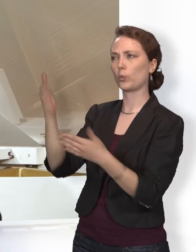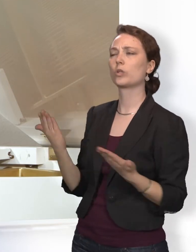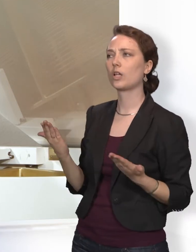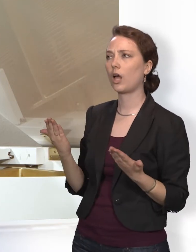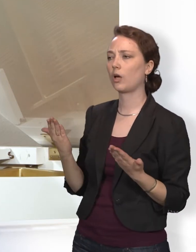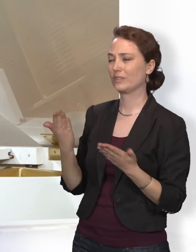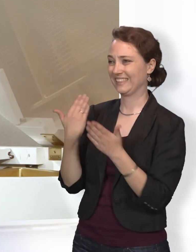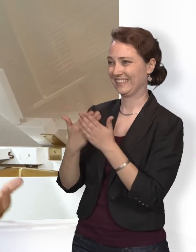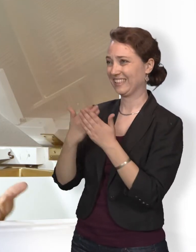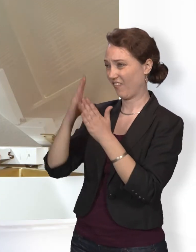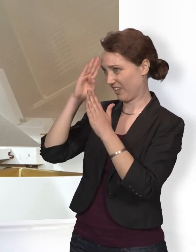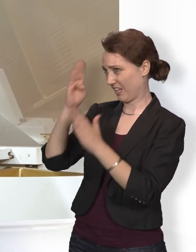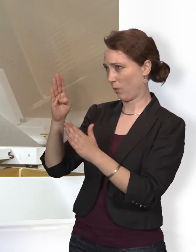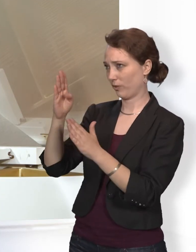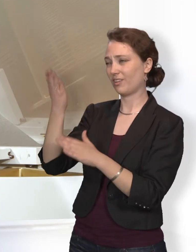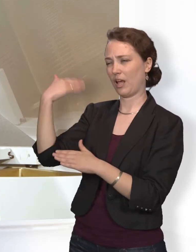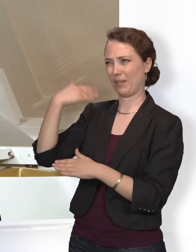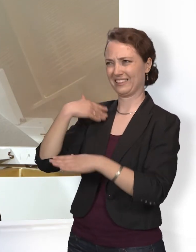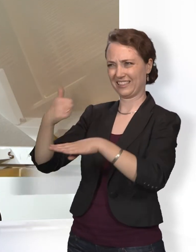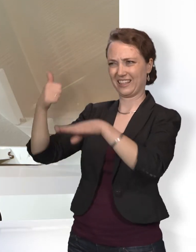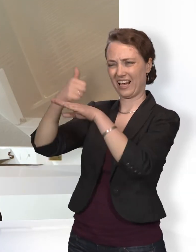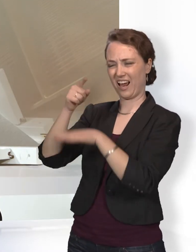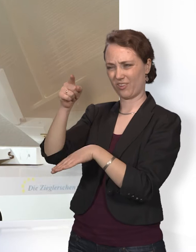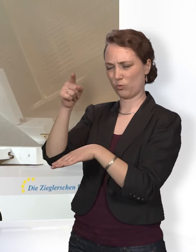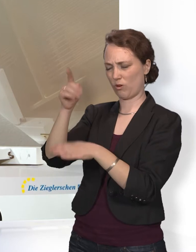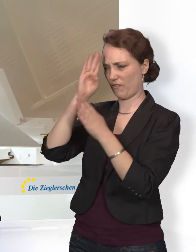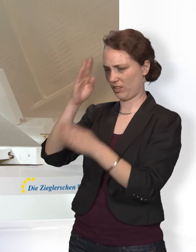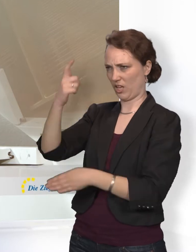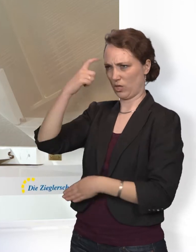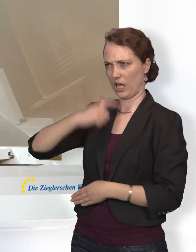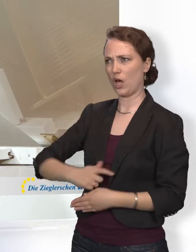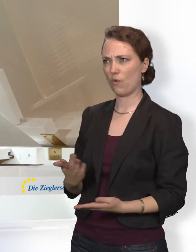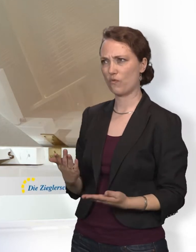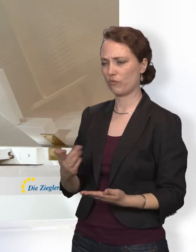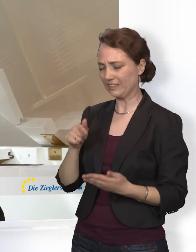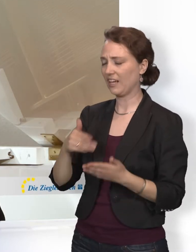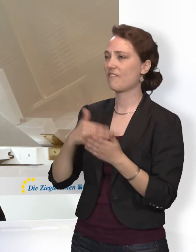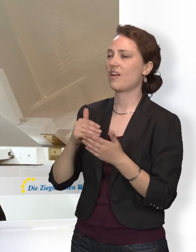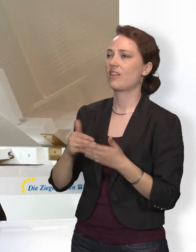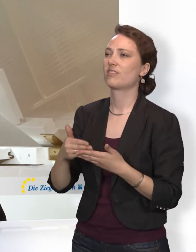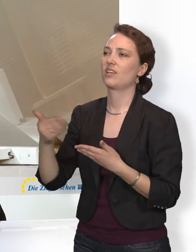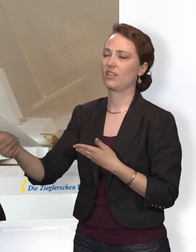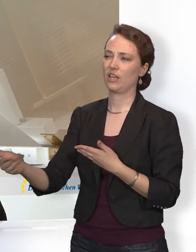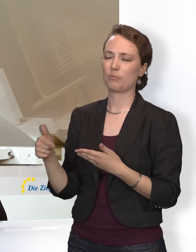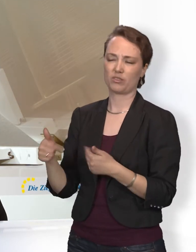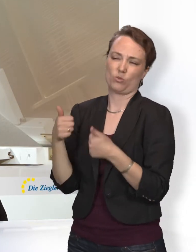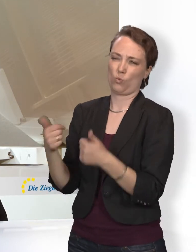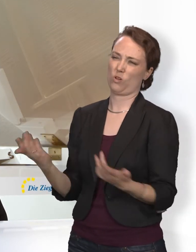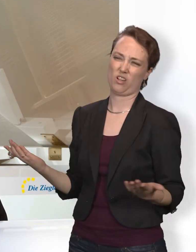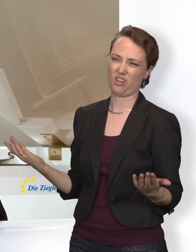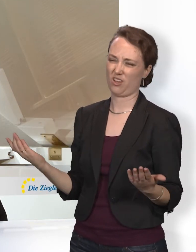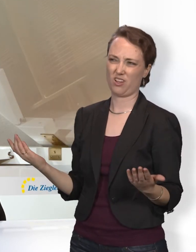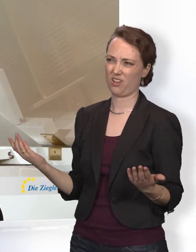Dieses Vertrauen geben, was mir damals von meinem Schulleiter entgegengebracht wurde, dieses weitergeben zu dürfen, das finde ich das